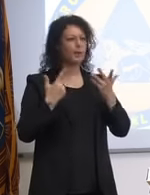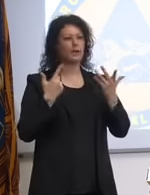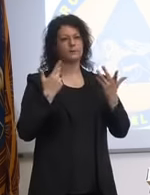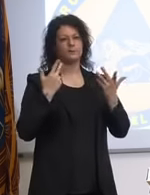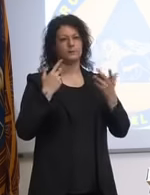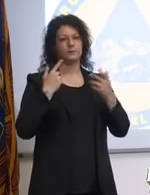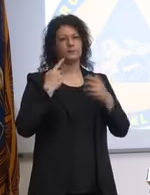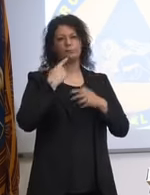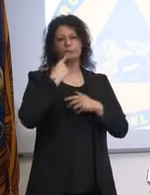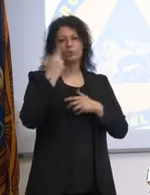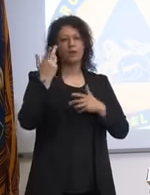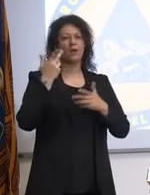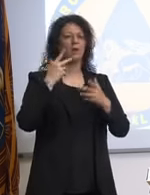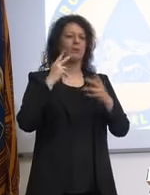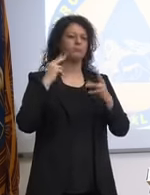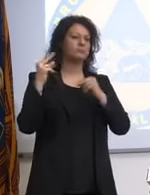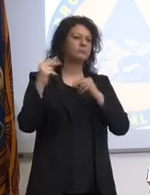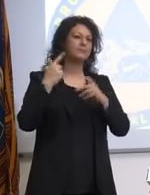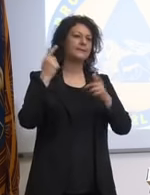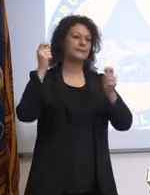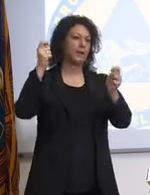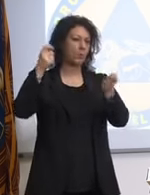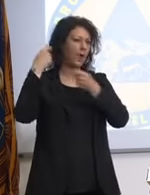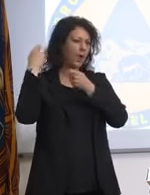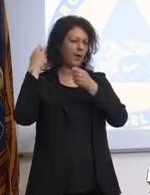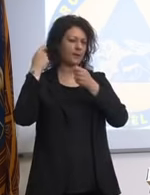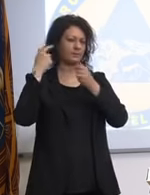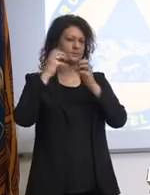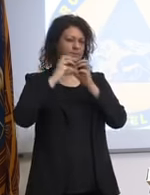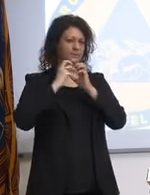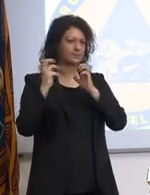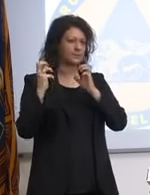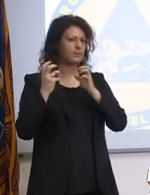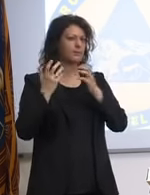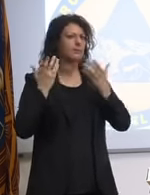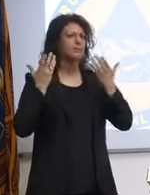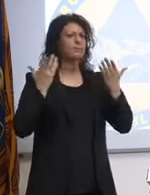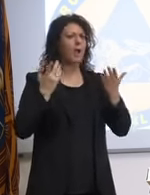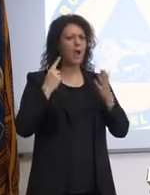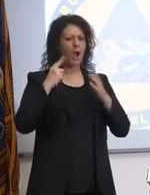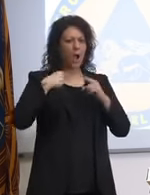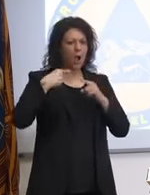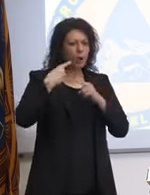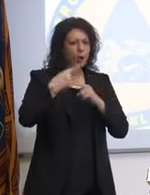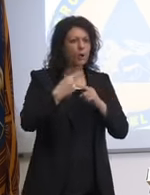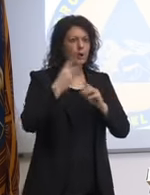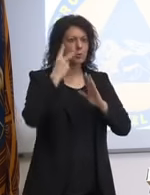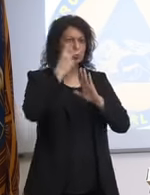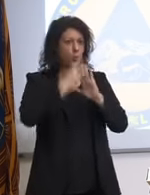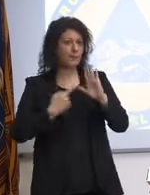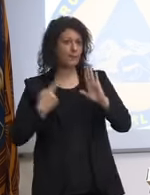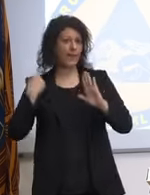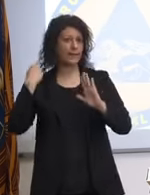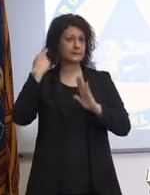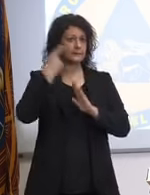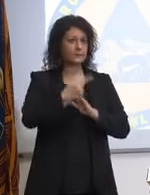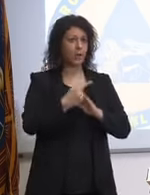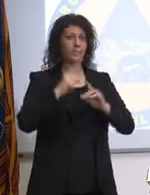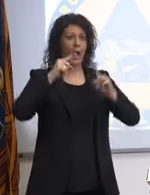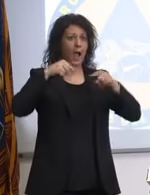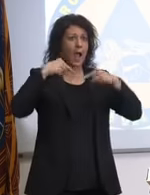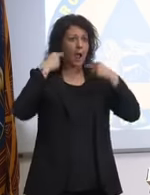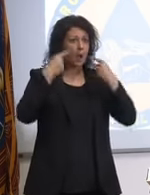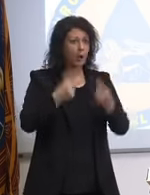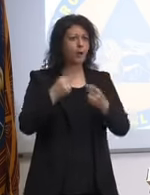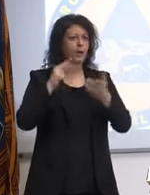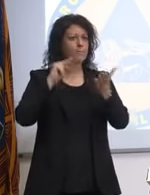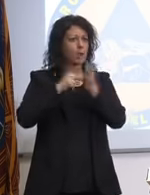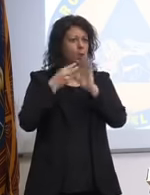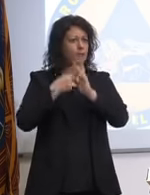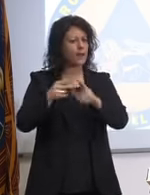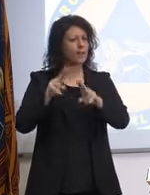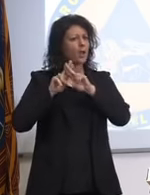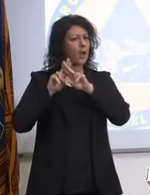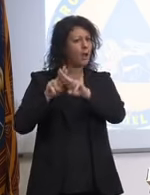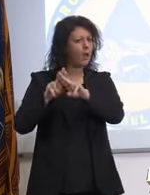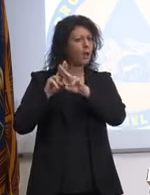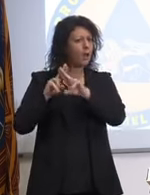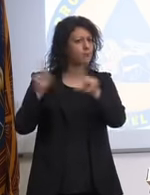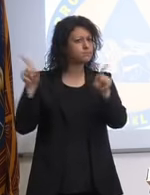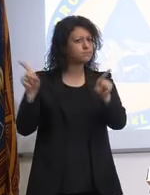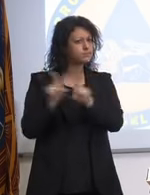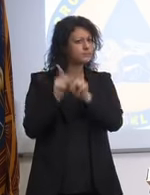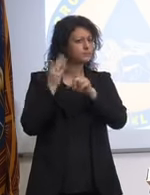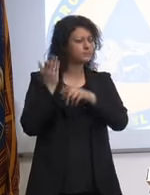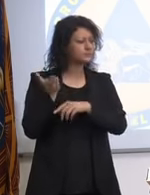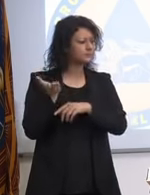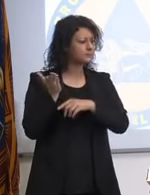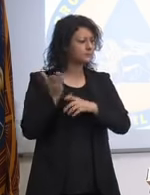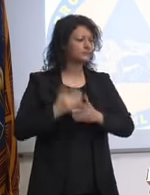del sequestro per uso di protezione civile, ma è possibile che da due mesi si sia ancora intagliato su questa questione? Guardate, cioè, cosa volete che vi